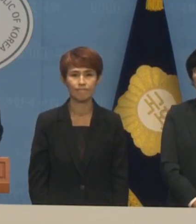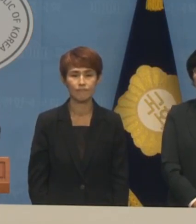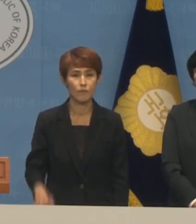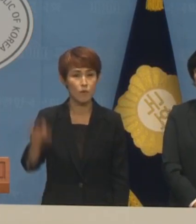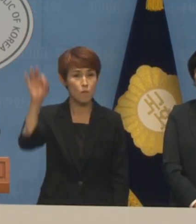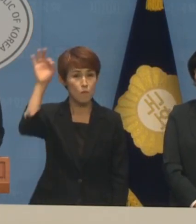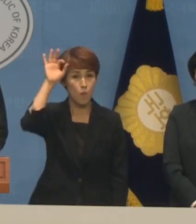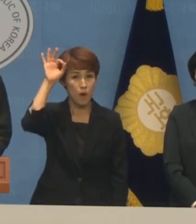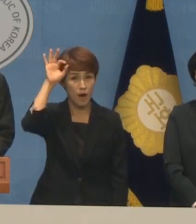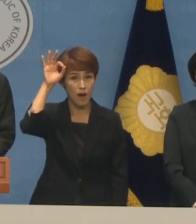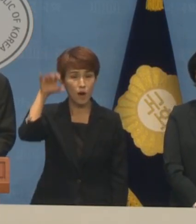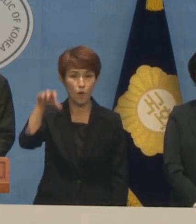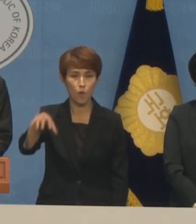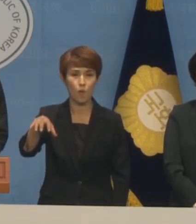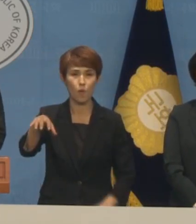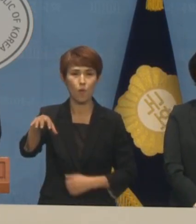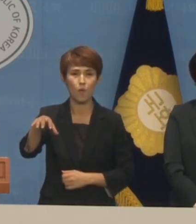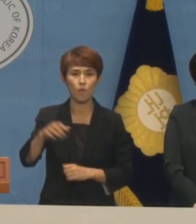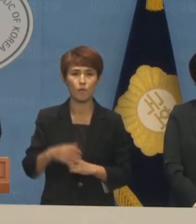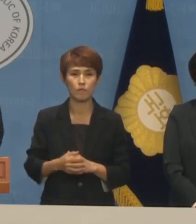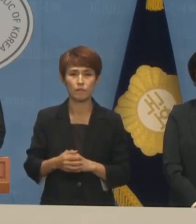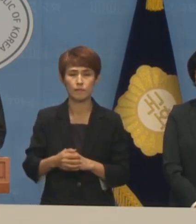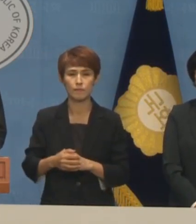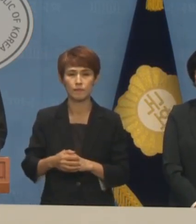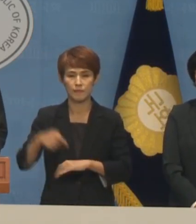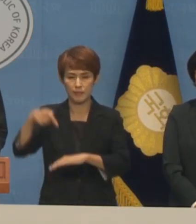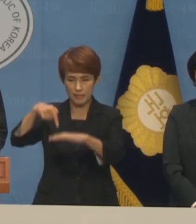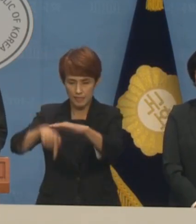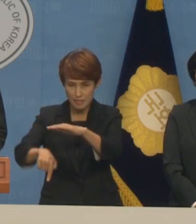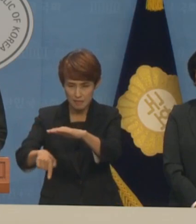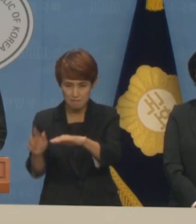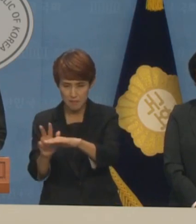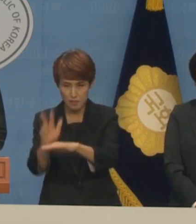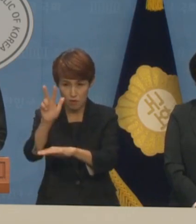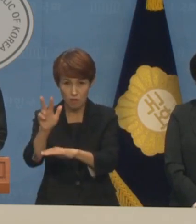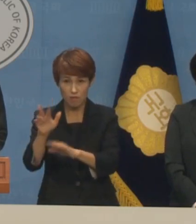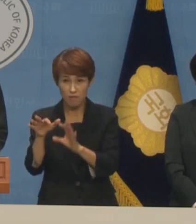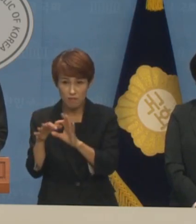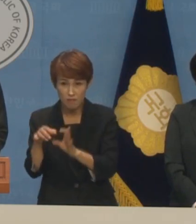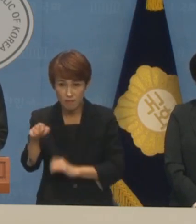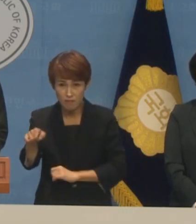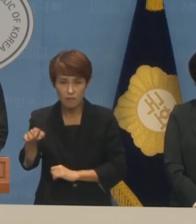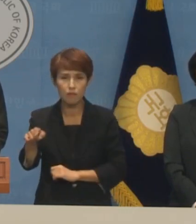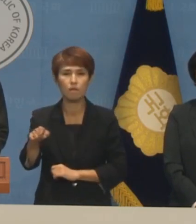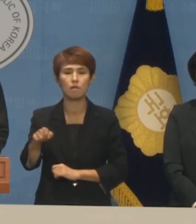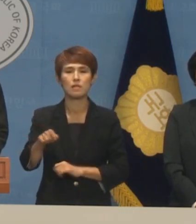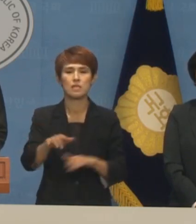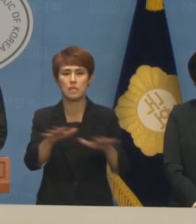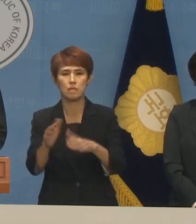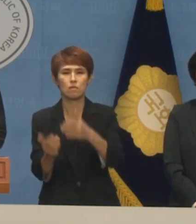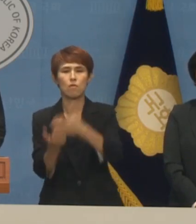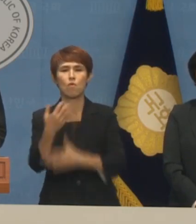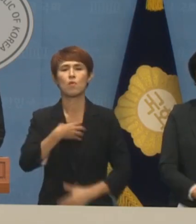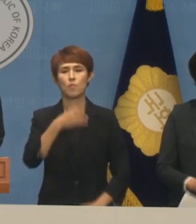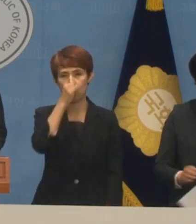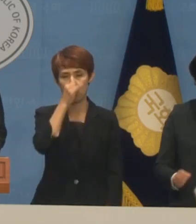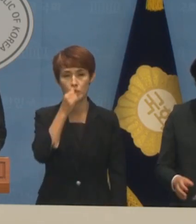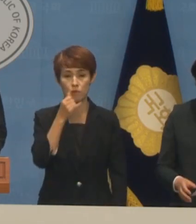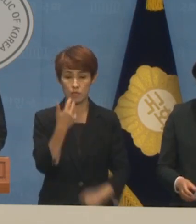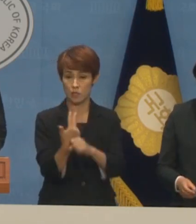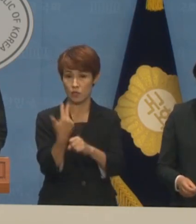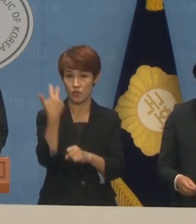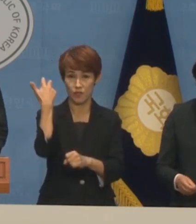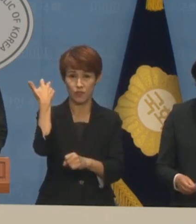포항 지열발전 사례는 유발지진, 촉발지진의 위험성을 보여줍니다. 불과 7년 전